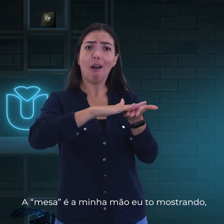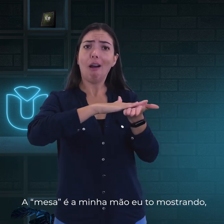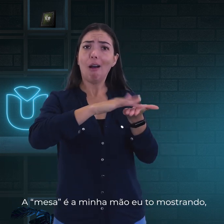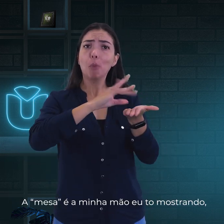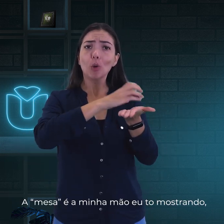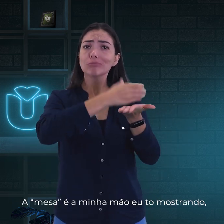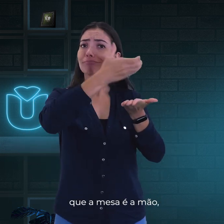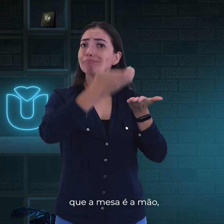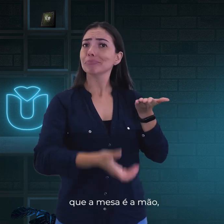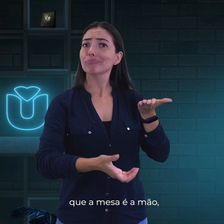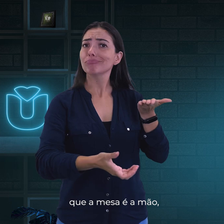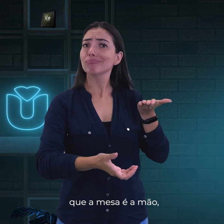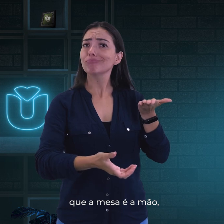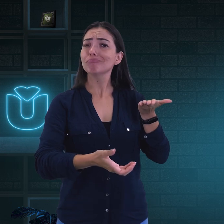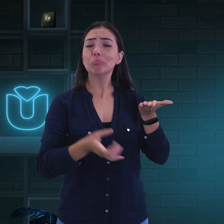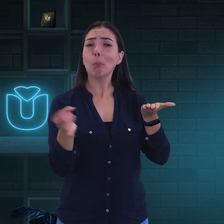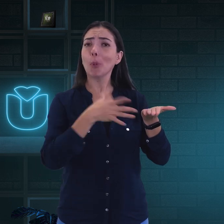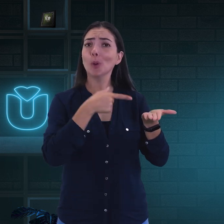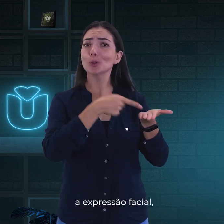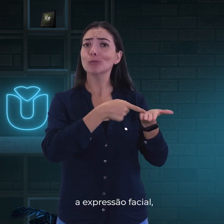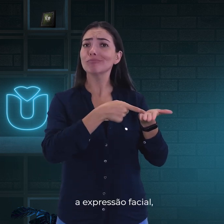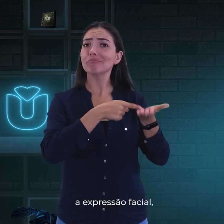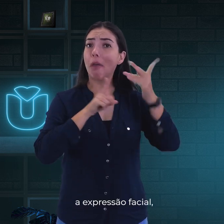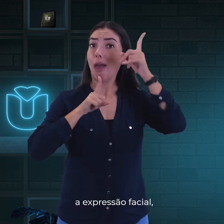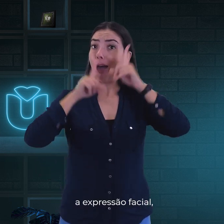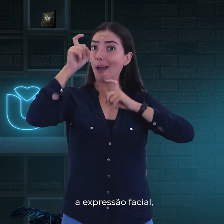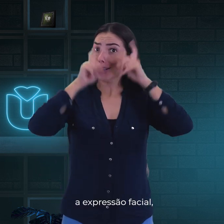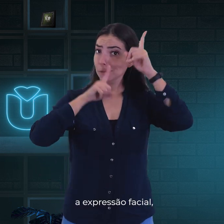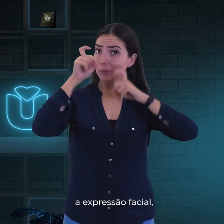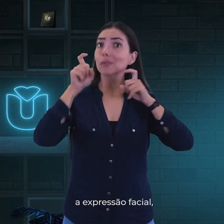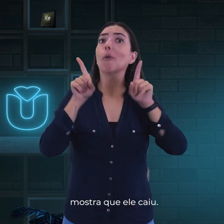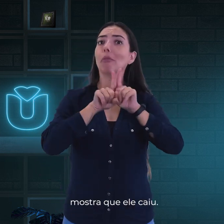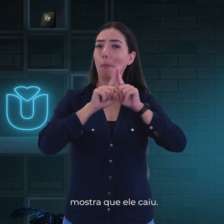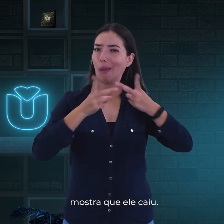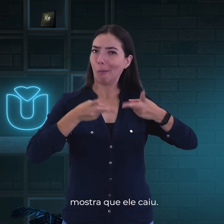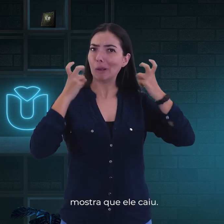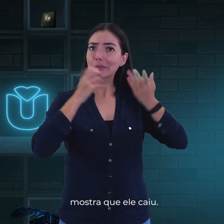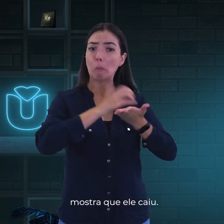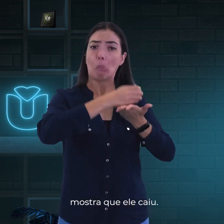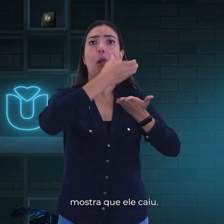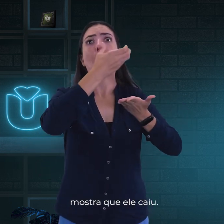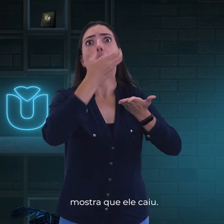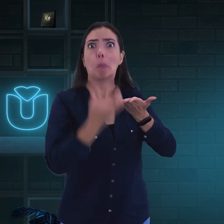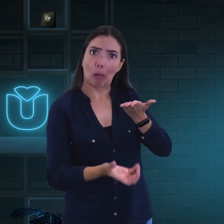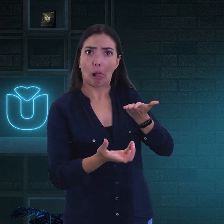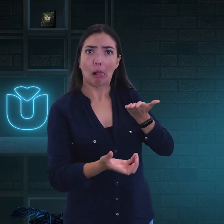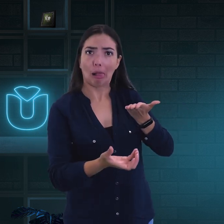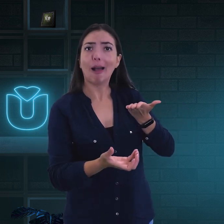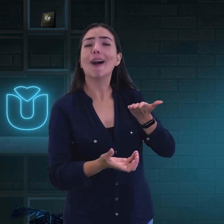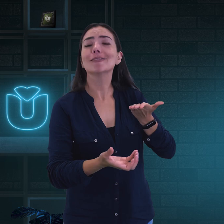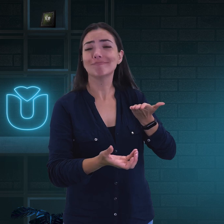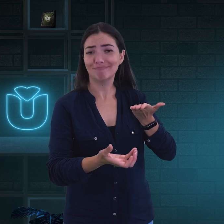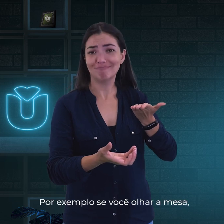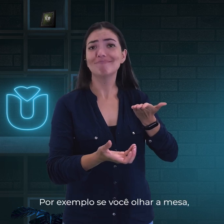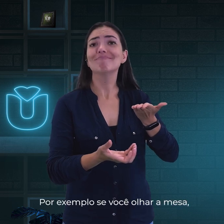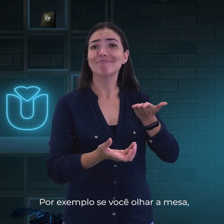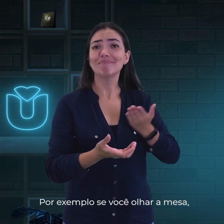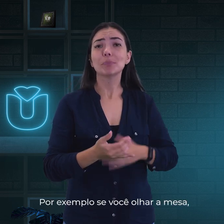estou mostrando que a mesa é a mão. Aí a expressão facial mostra que ele caiu. Por exemplo,